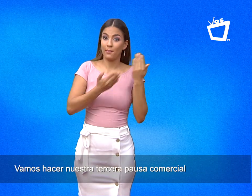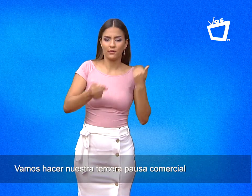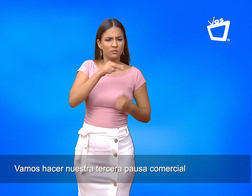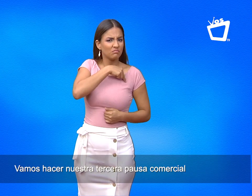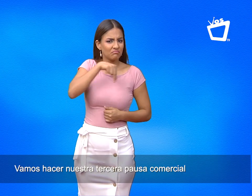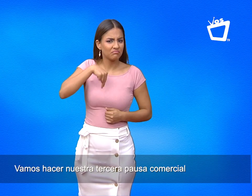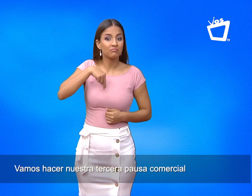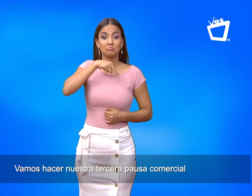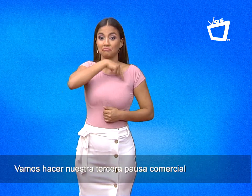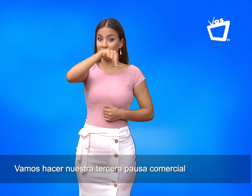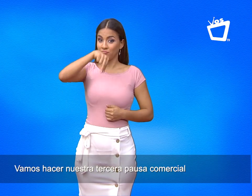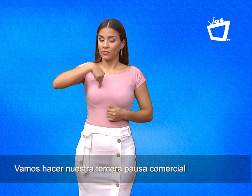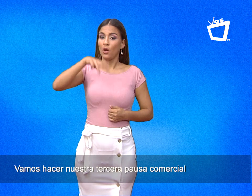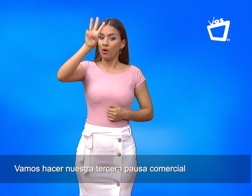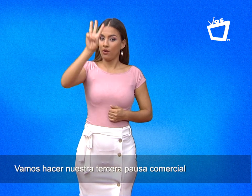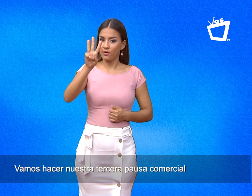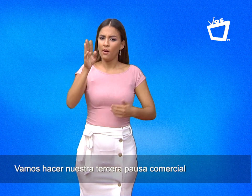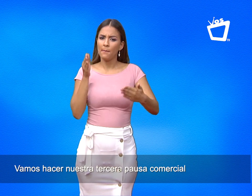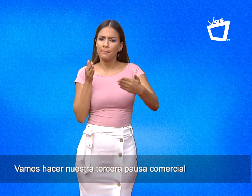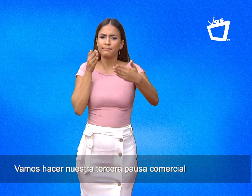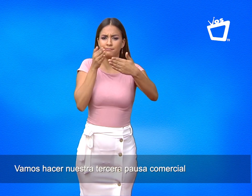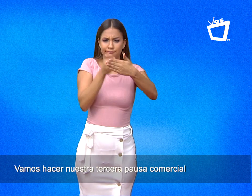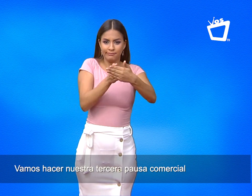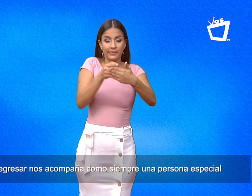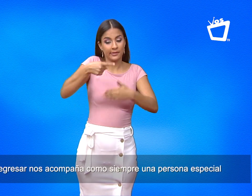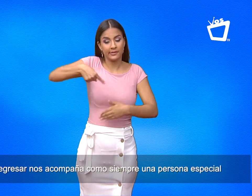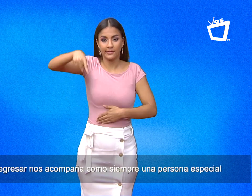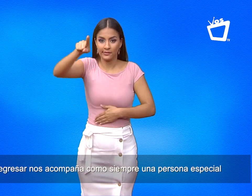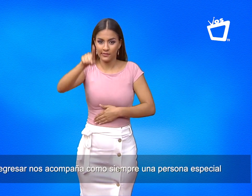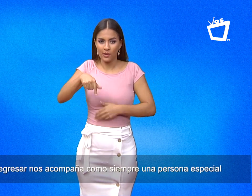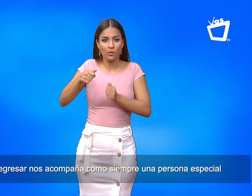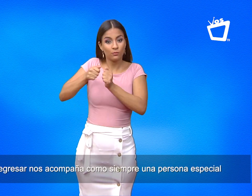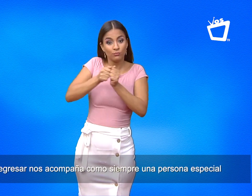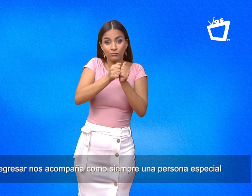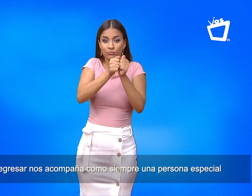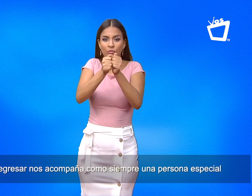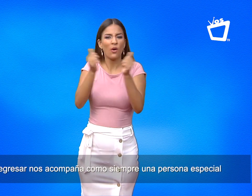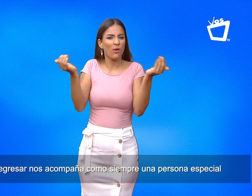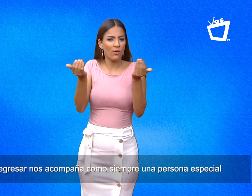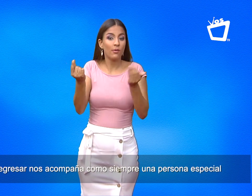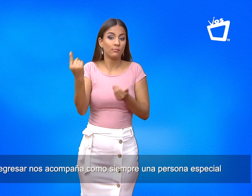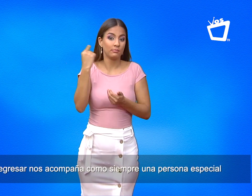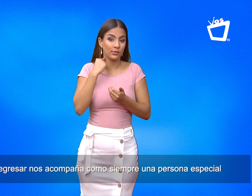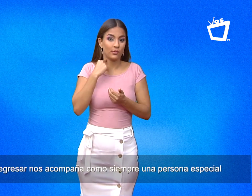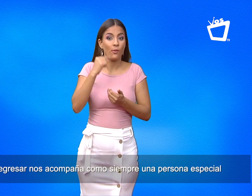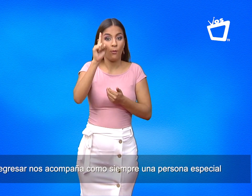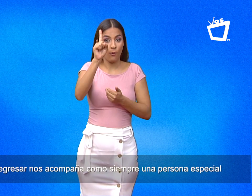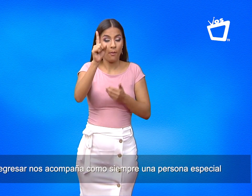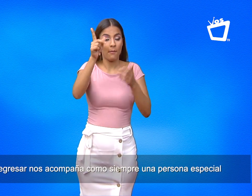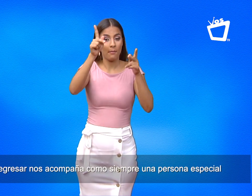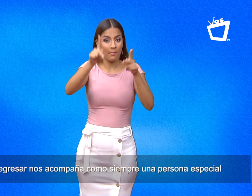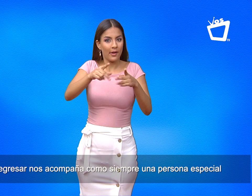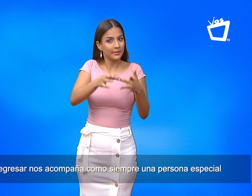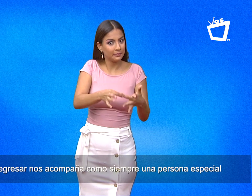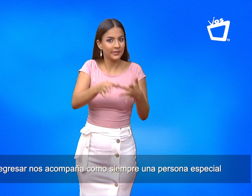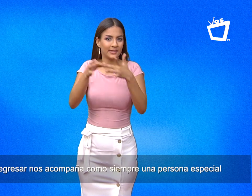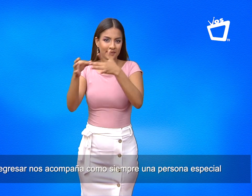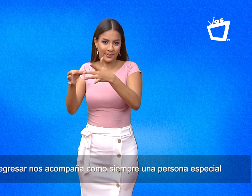vamos a hacer nuestra tercera pausa comercial y a regresar nos acompaña como siempre una persona muy especial